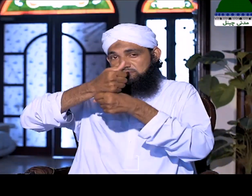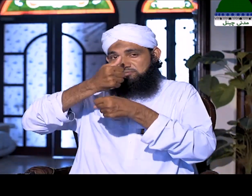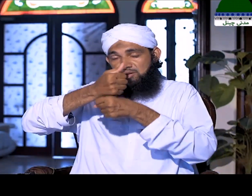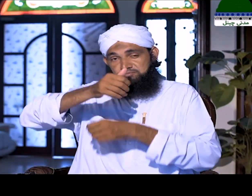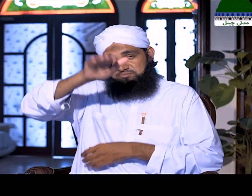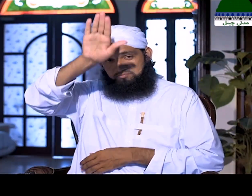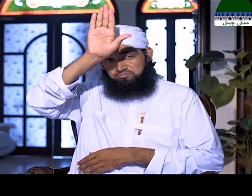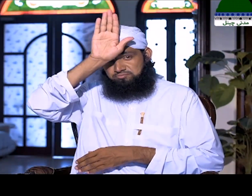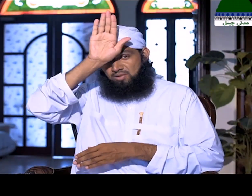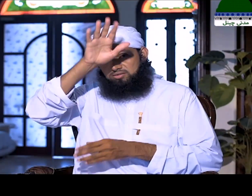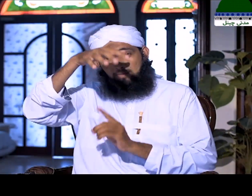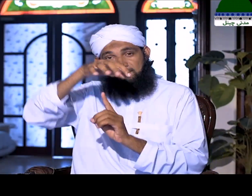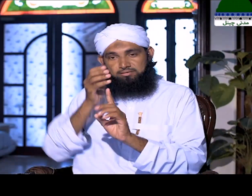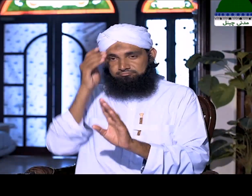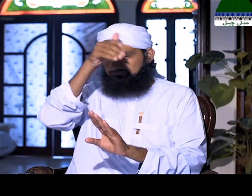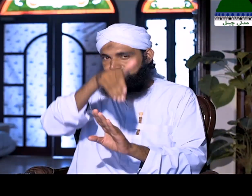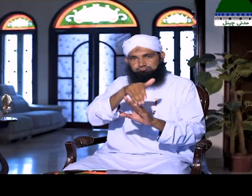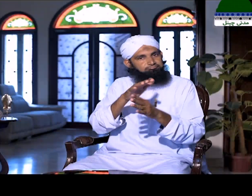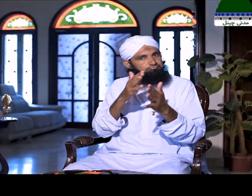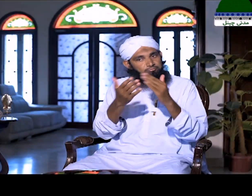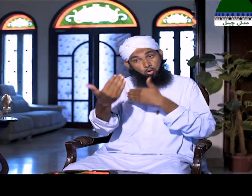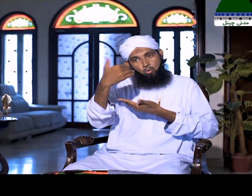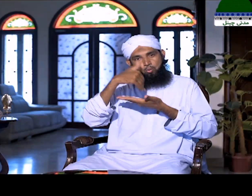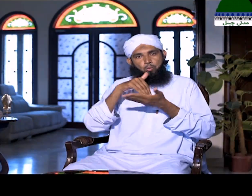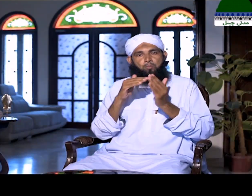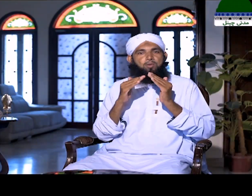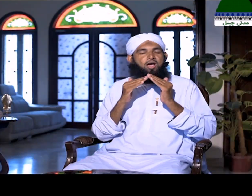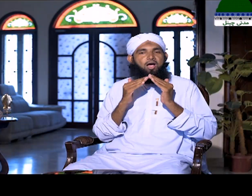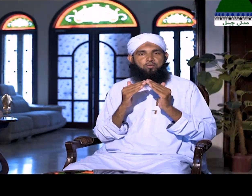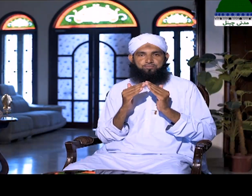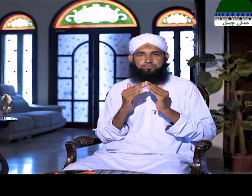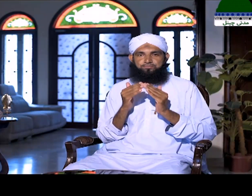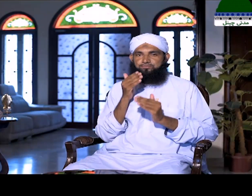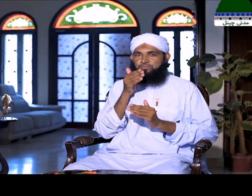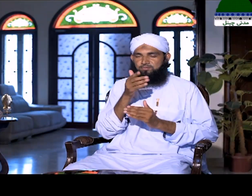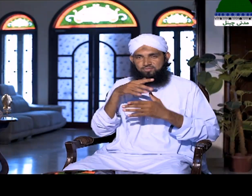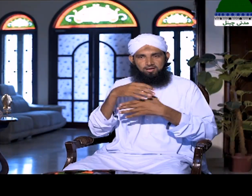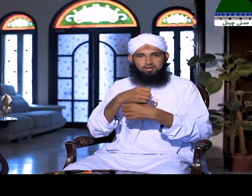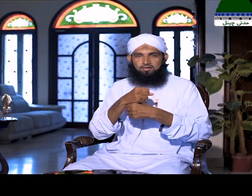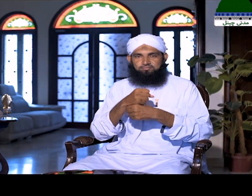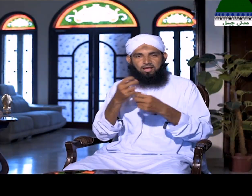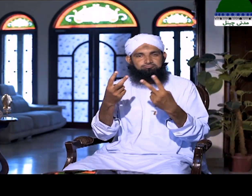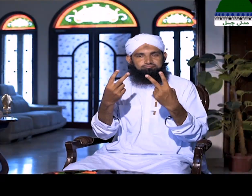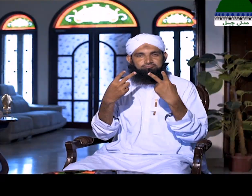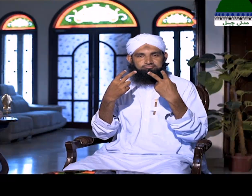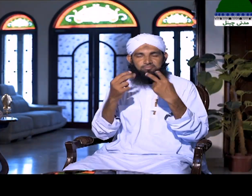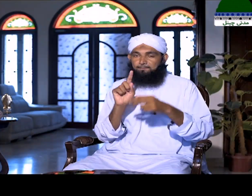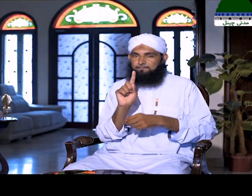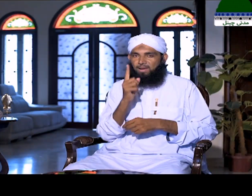بجائے اسے اپنے گھر پر بلایا۔ آخر تک اس پروگرام میں شریک رہیے۔ آئیے سب سے پہلے درود